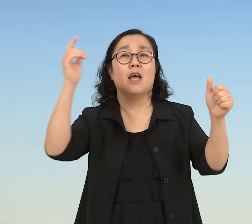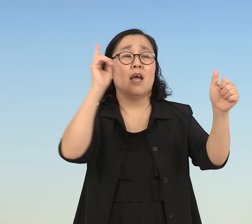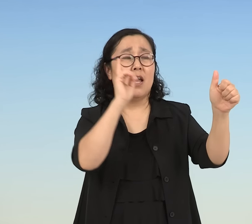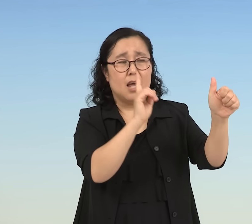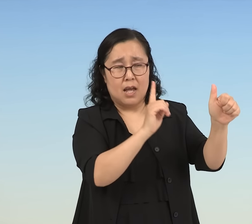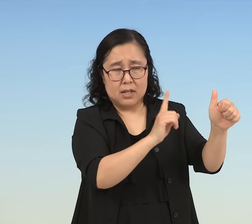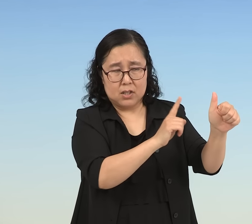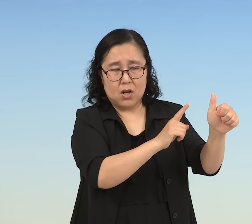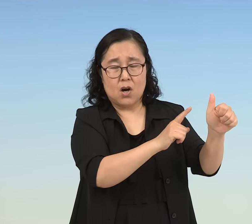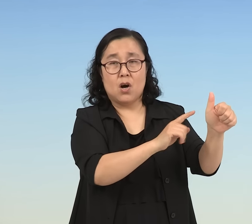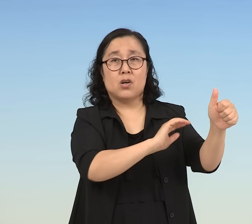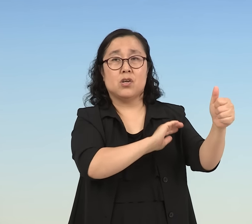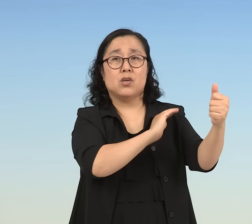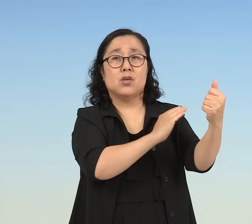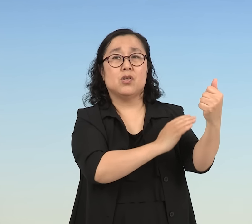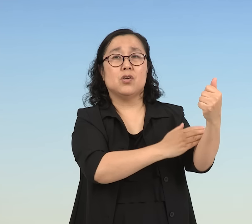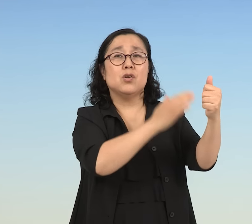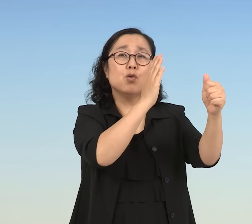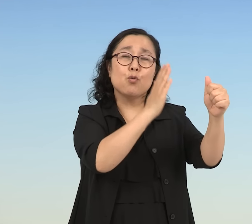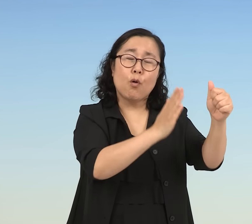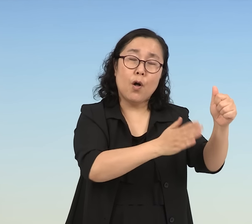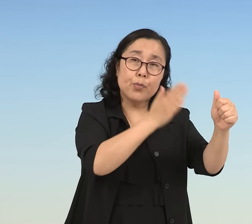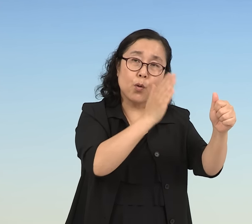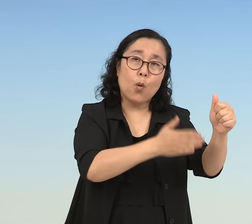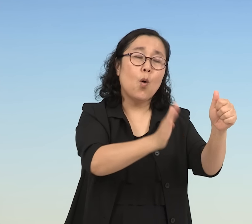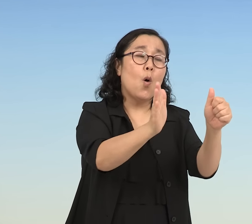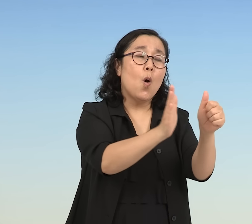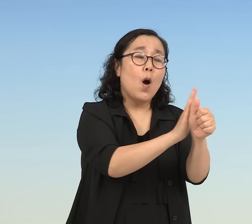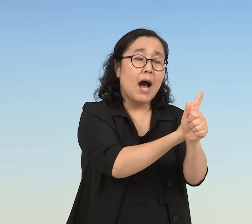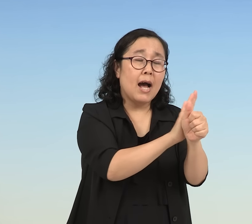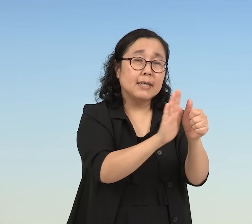저를 권고하시나이까.